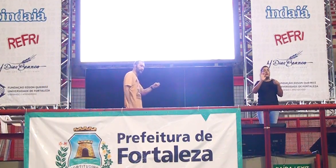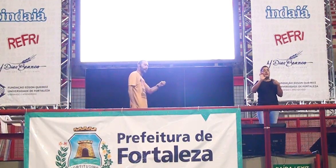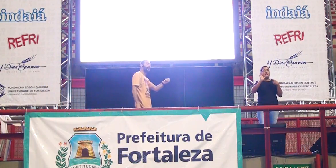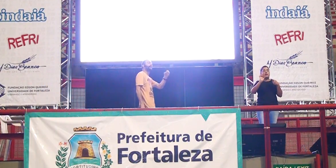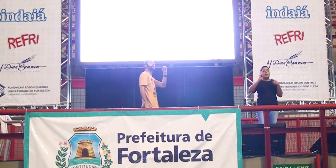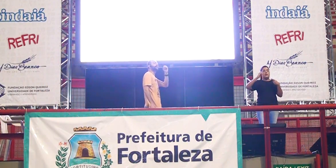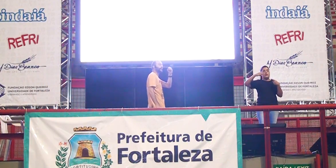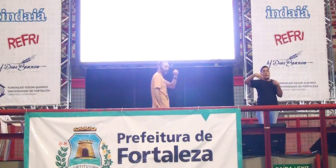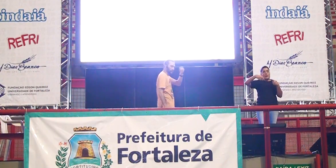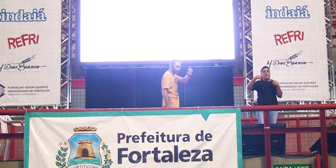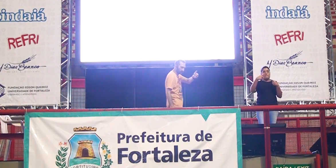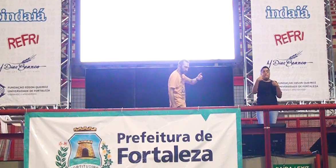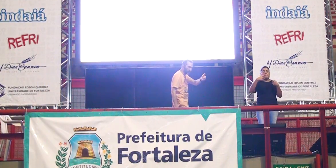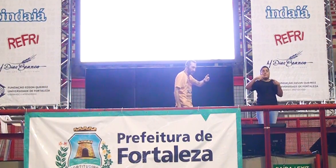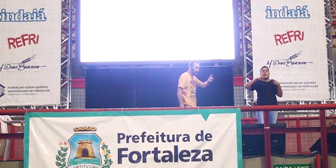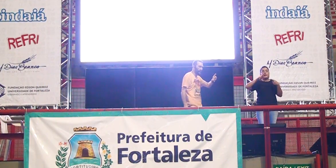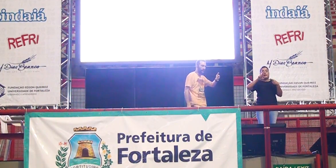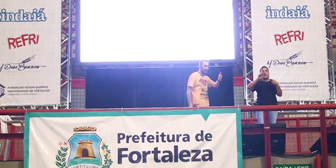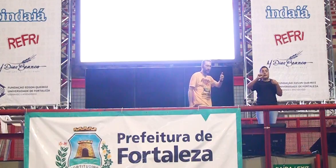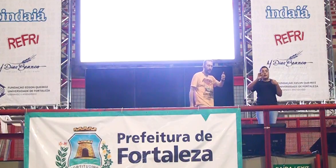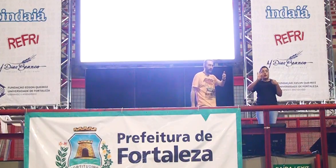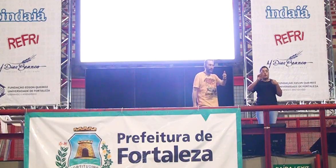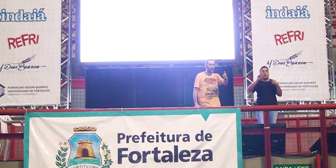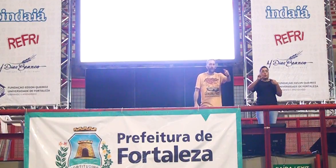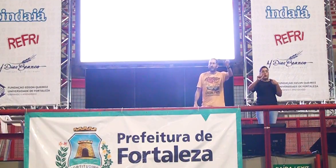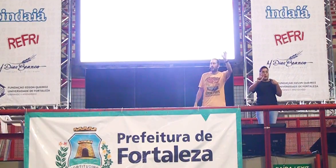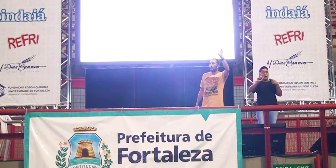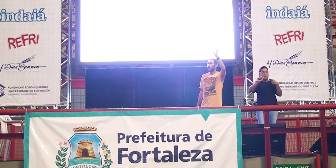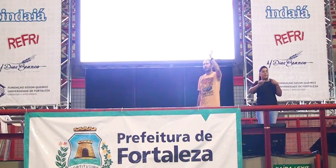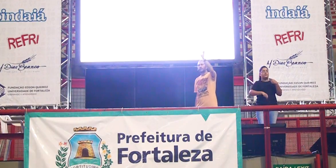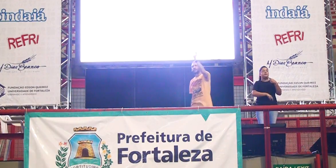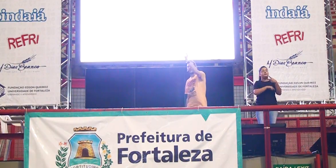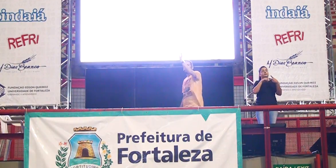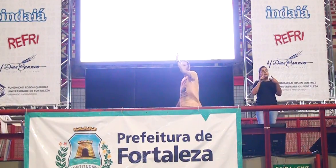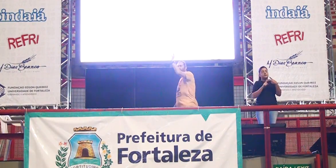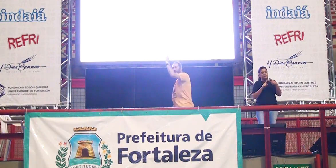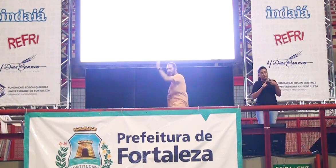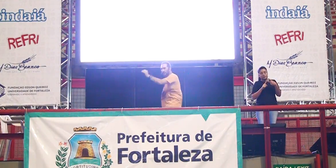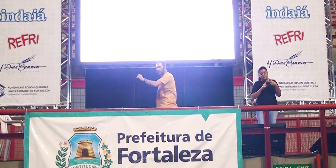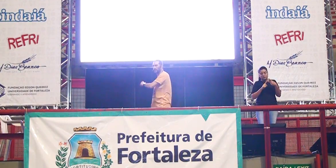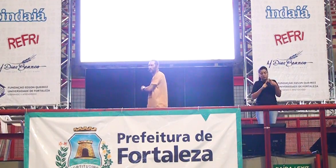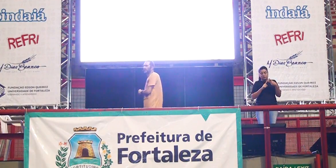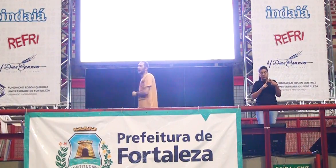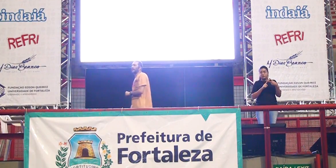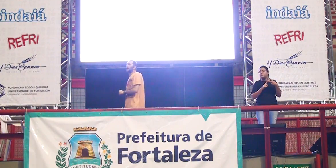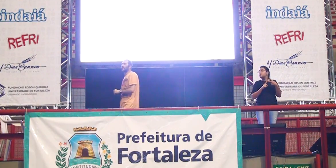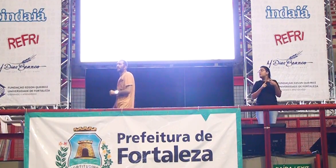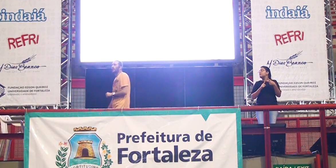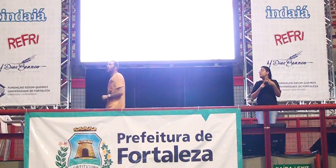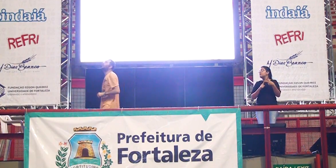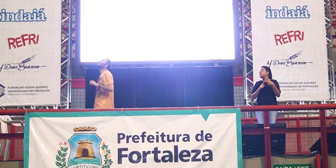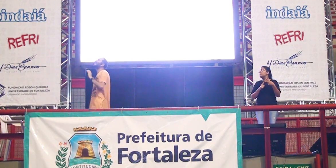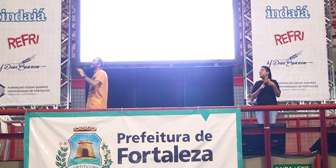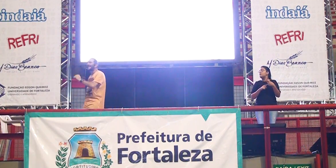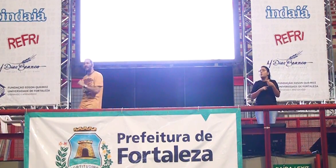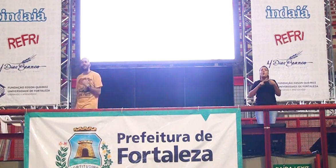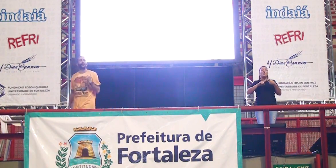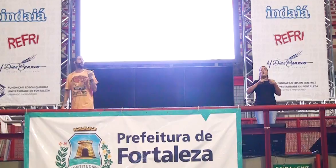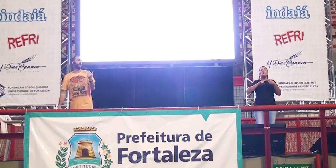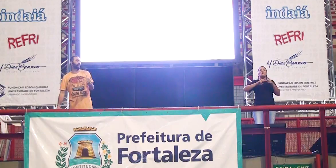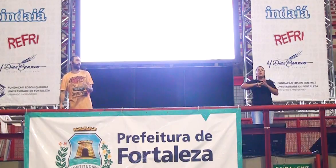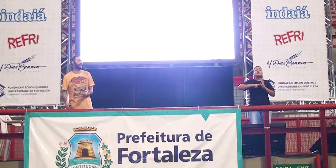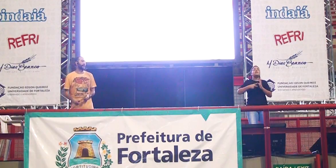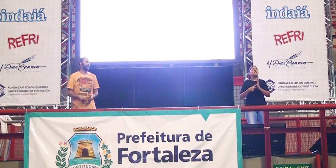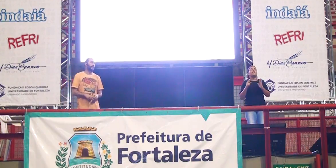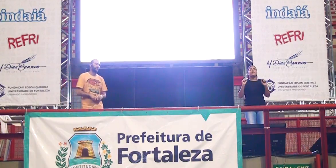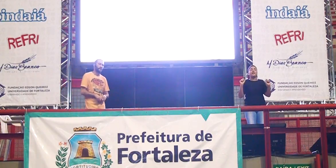entender clima? Temperatura atmosférica. Quando eu chamo temperatura atmosférica, o que é